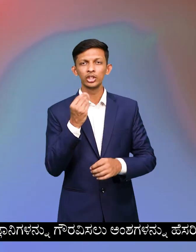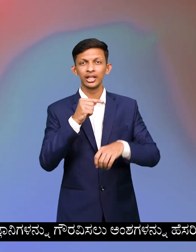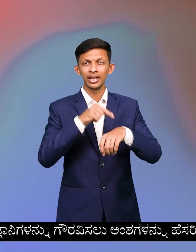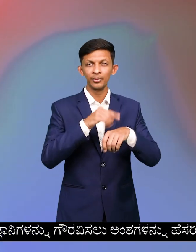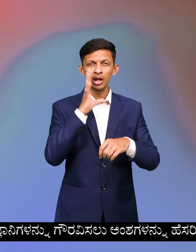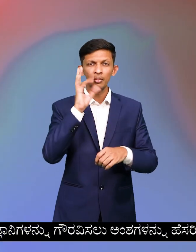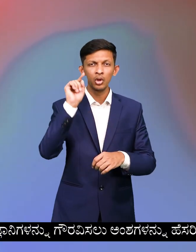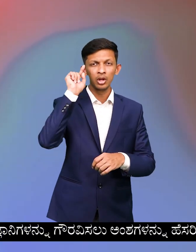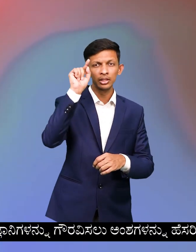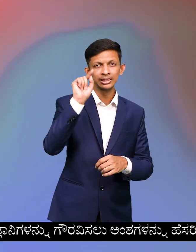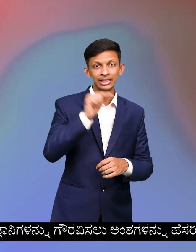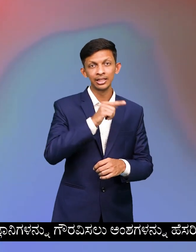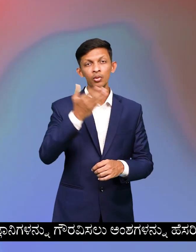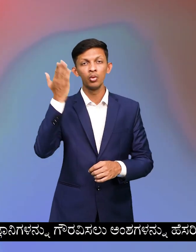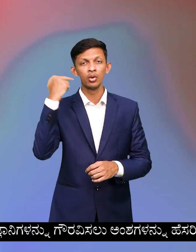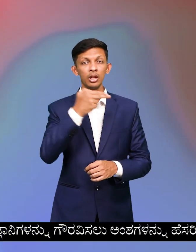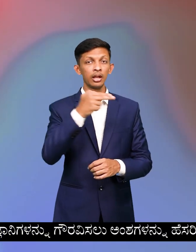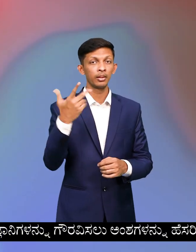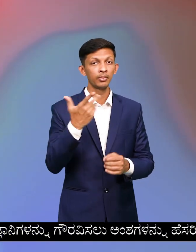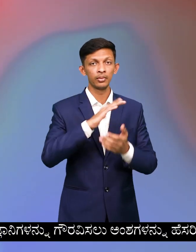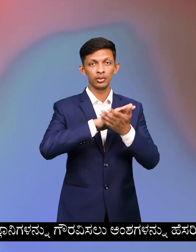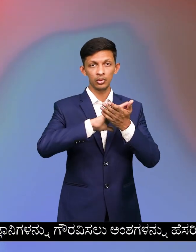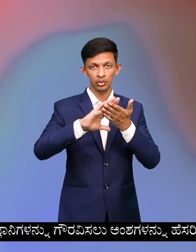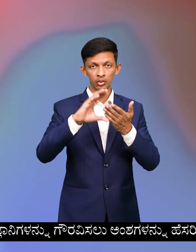ಕೆಲವೊಮ್ಮೆ ವಿಜ್ಞಾನಿಗಳನ್ನು ಗೌರವಿಸಲು ಅಂಶಗಳನ್ನು ಹೆಸರಿಸಲಾಯಿತು.